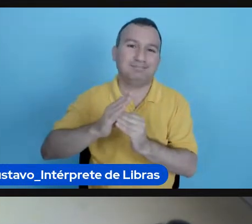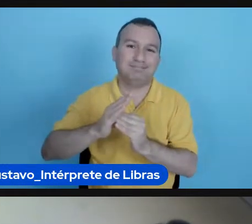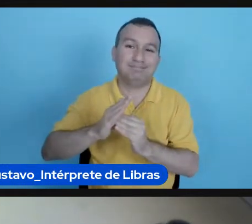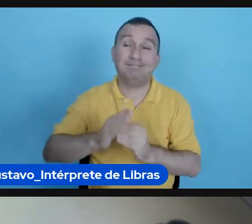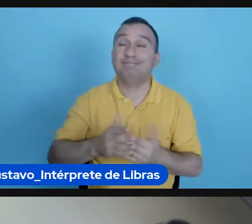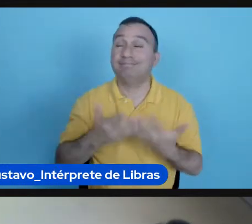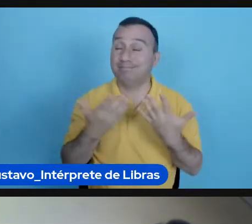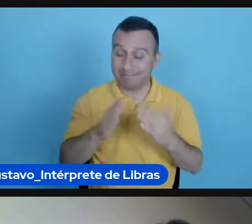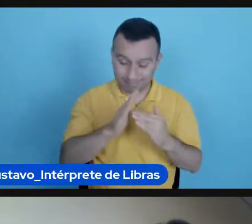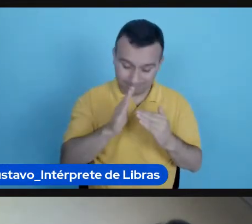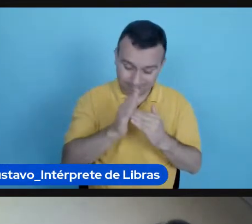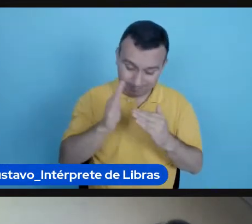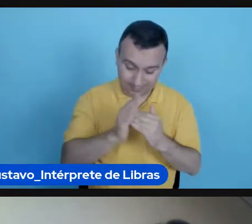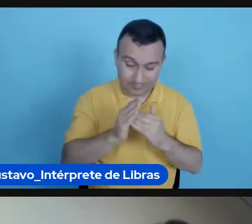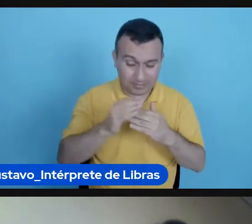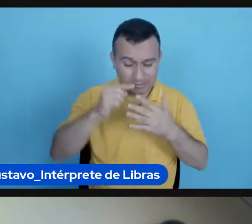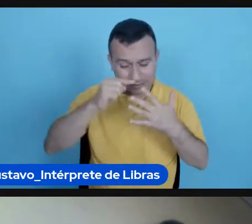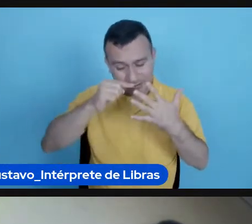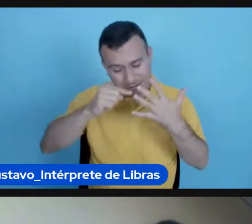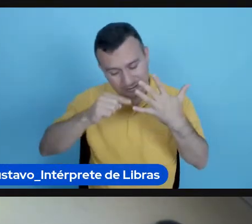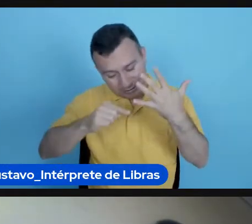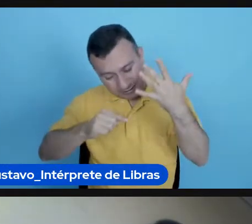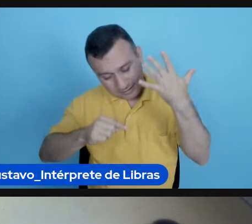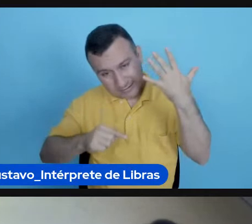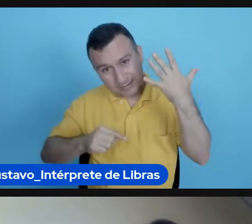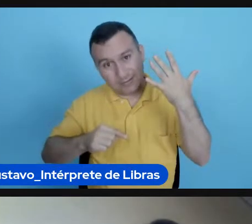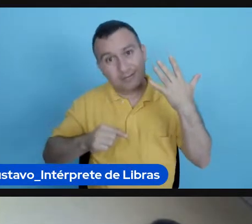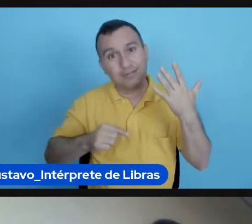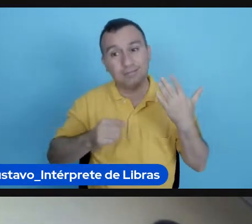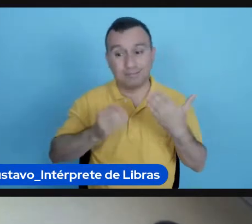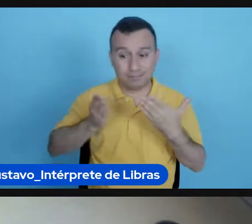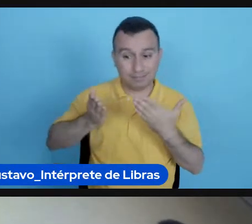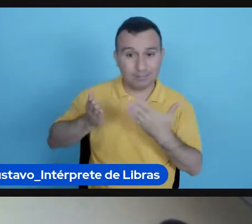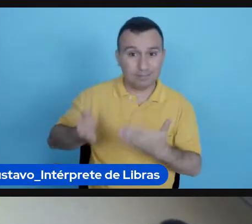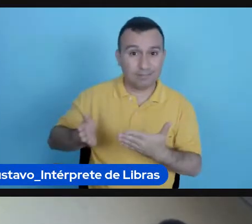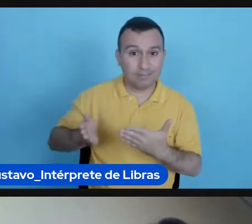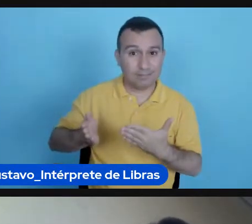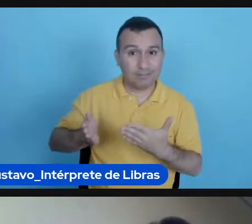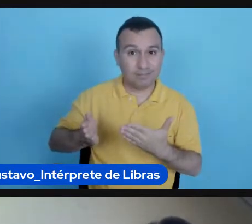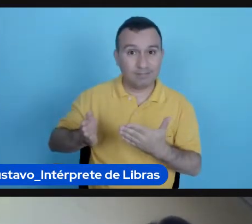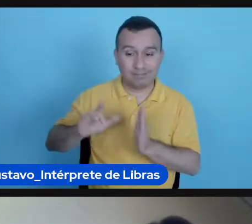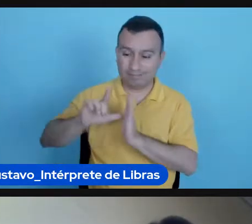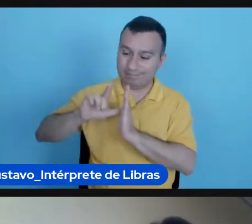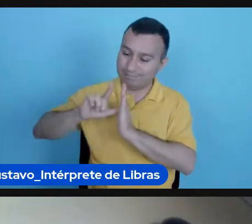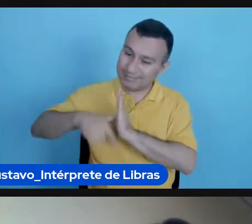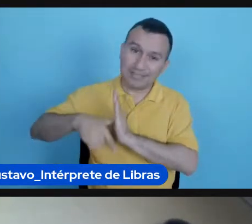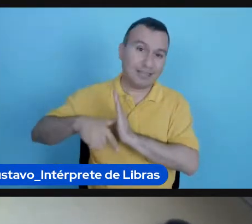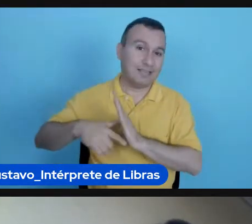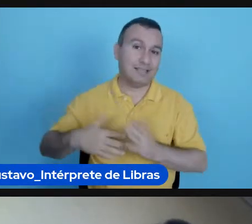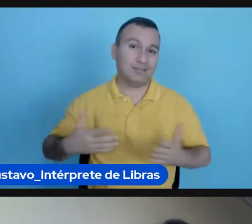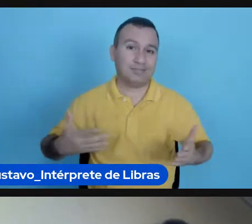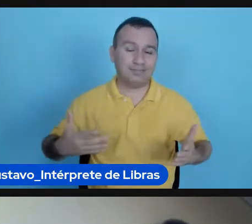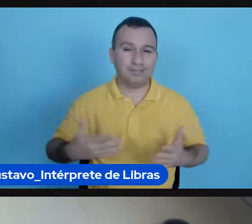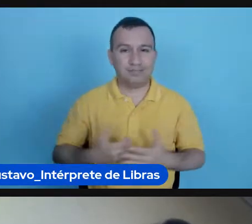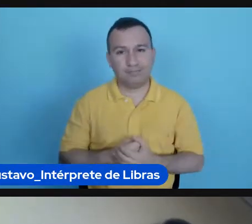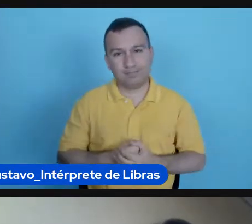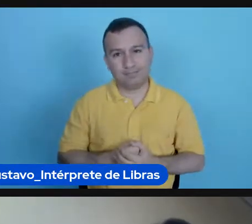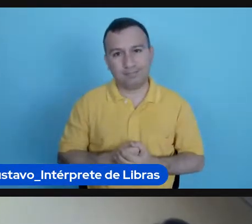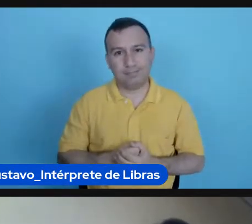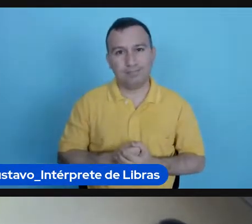deixando esses sujeitos em defasagem, para trás, né? E dos acessos